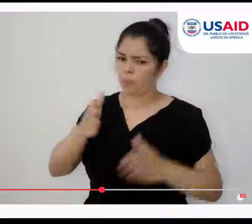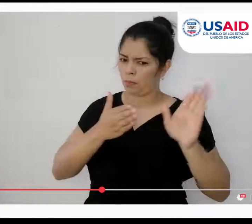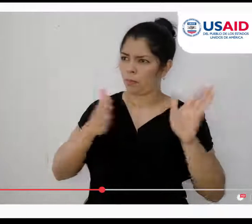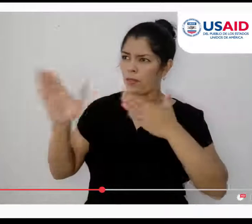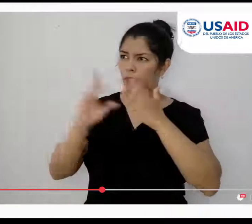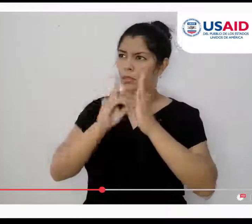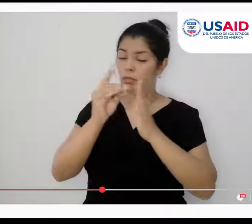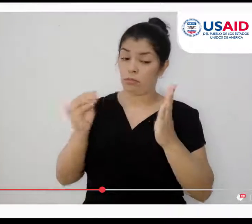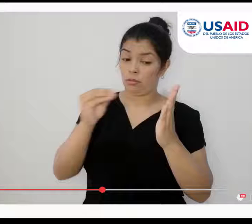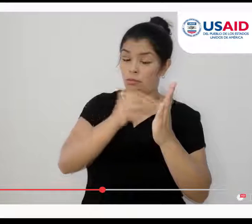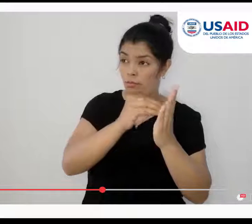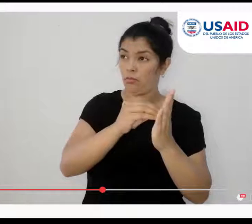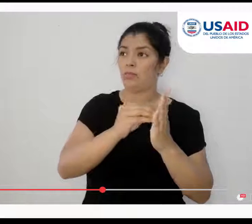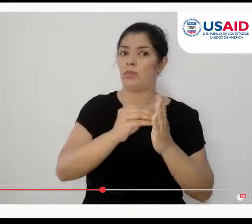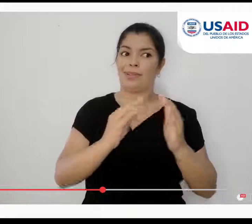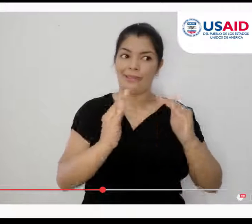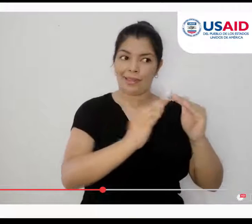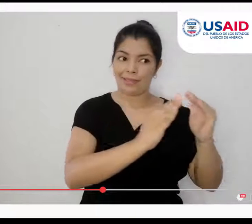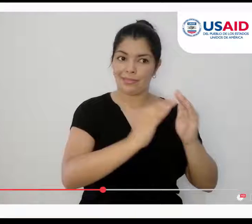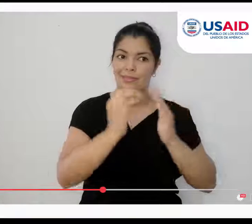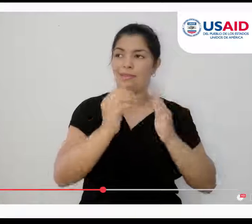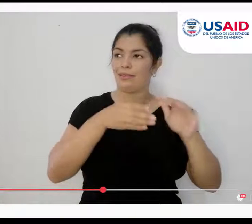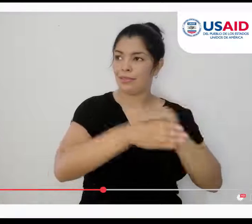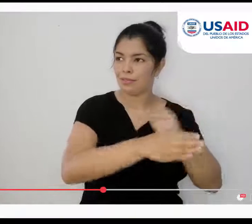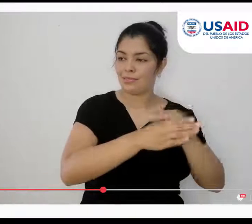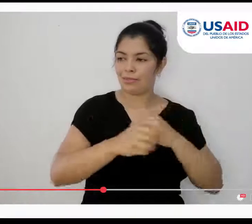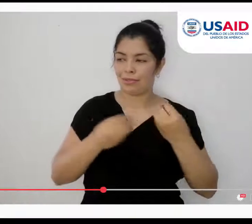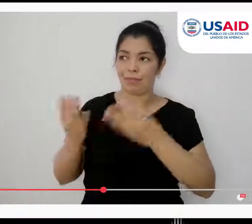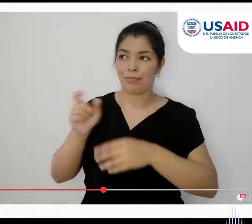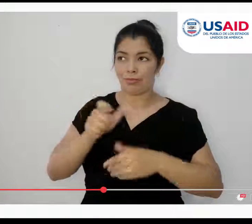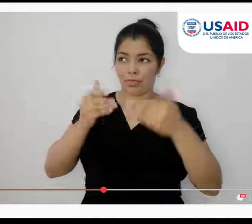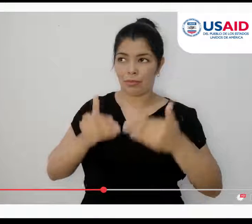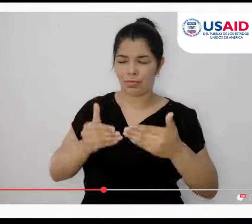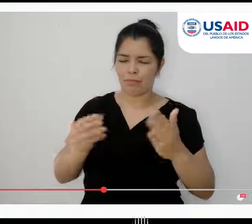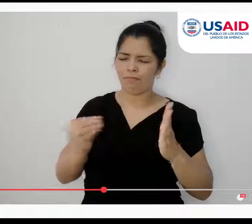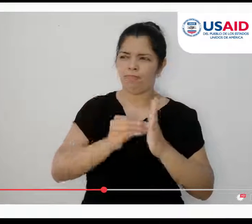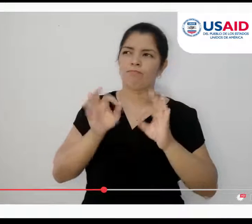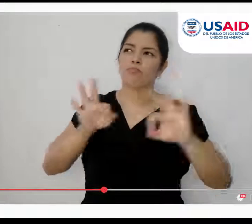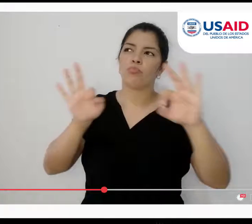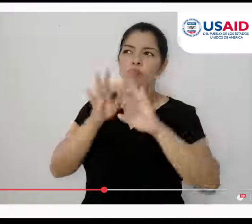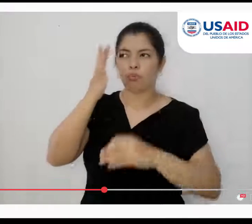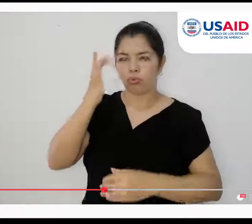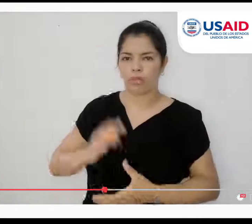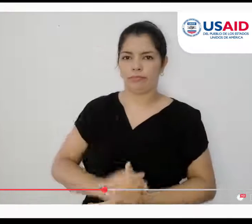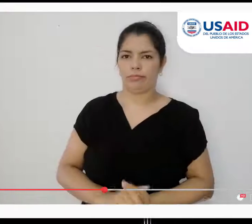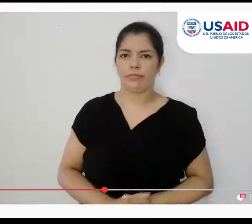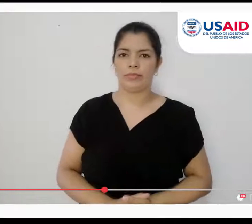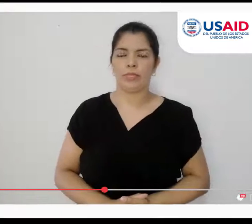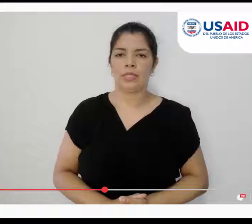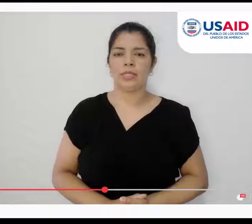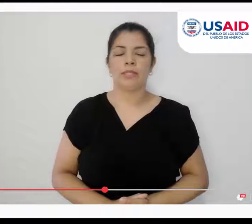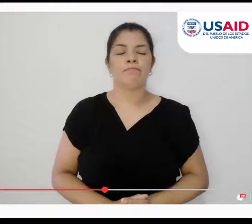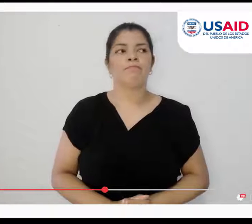de programas de vivienda accesible para personas con discapacidad y sus familias? Los entes territoriales, para no puntualizar en cada